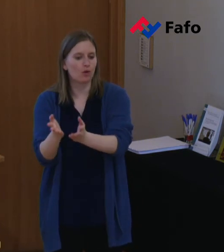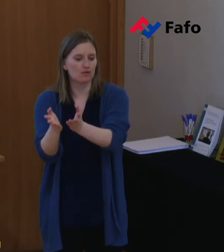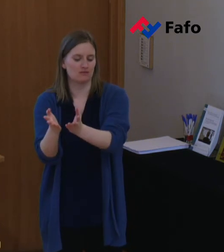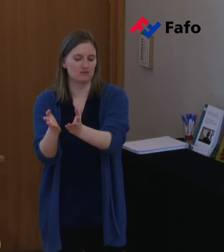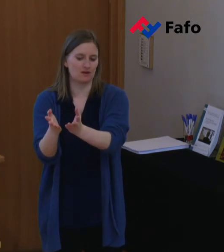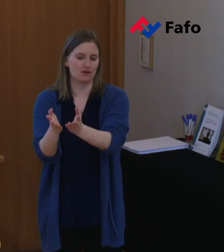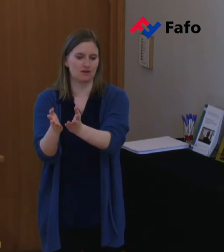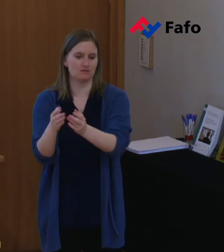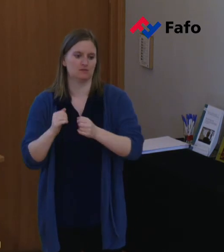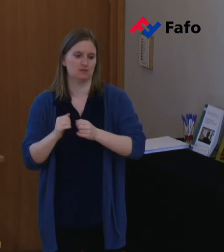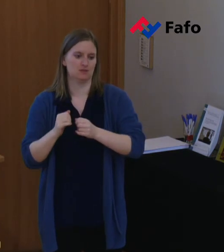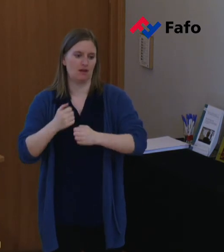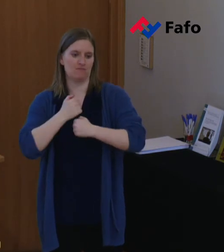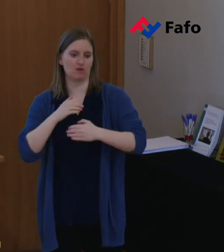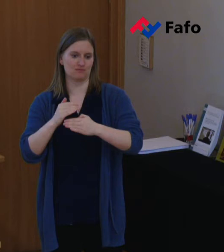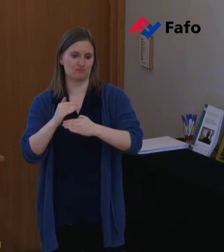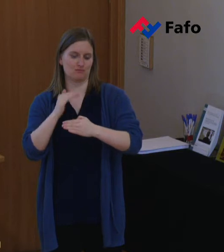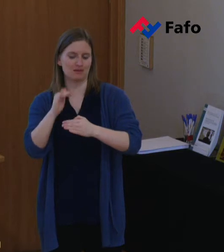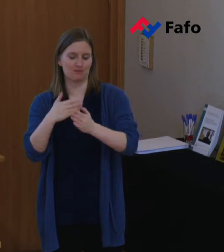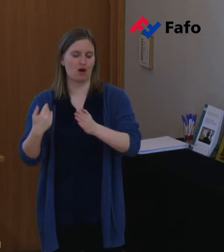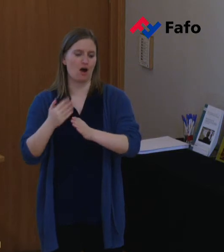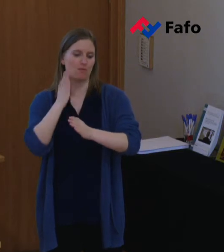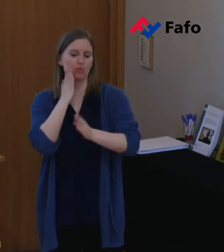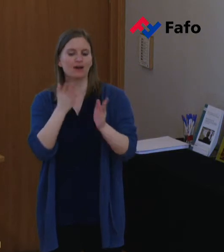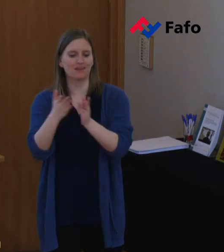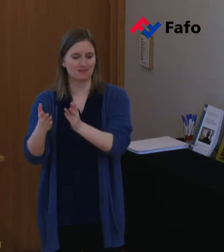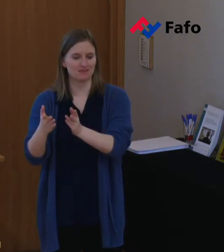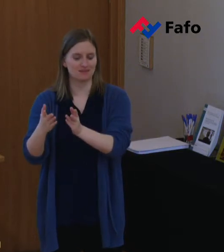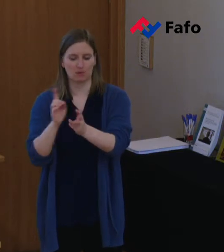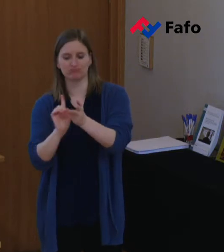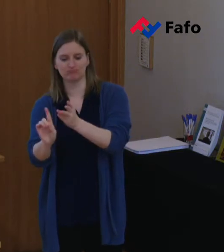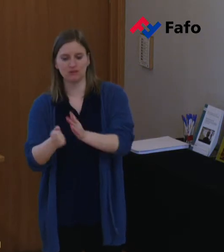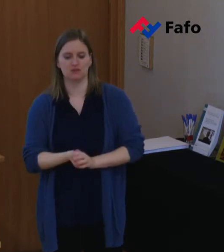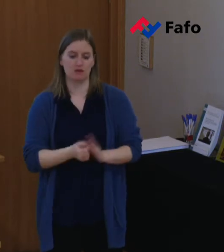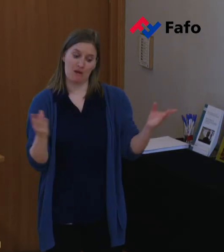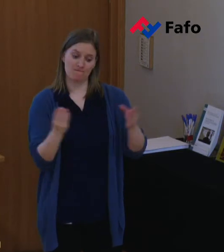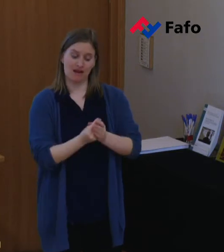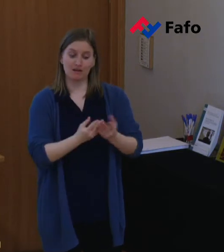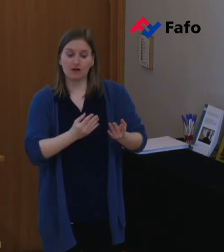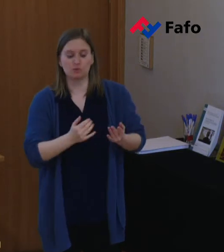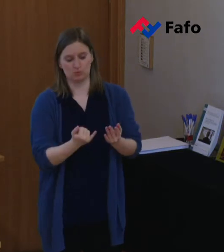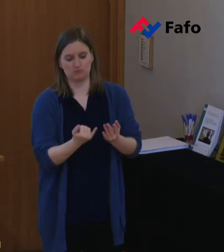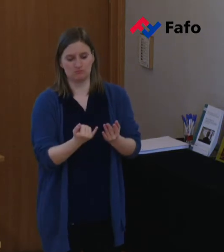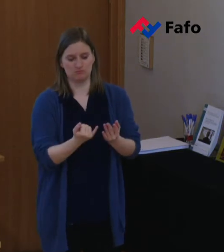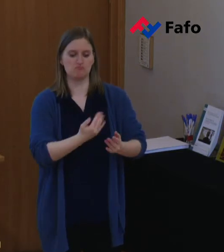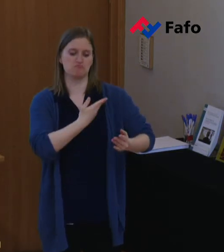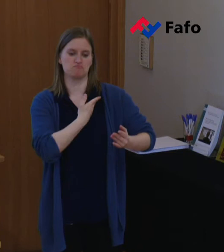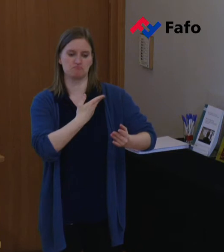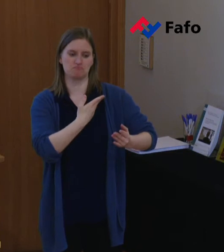fra boligtjenesten som har rykket ut. Det som felles for begge teamene at det svært høy bemanning.